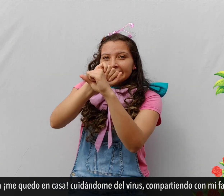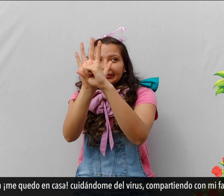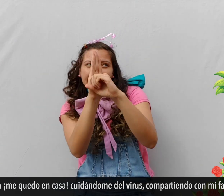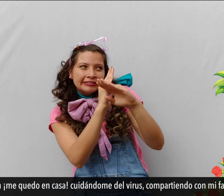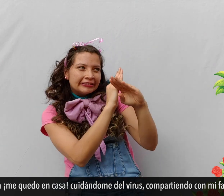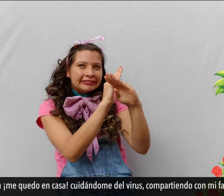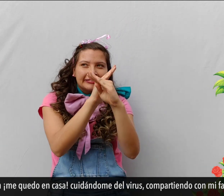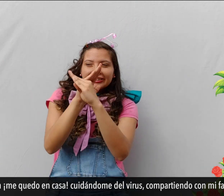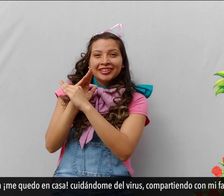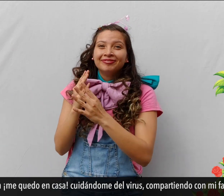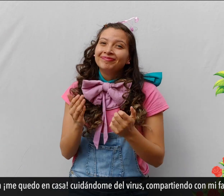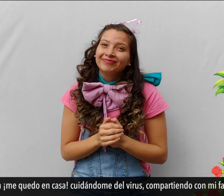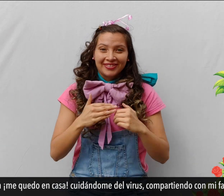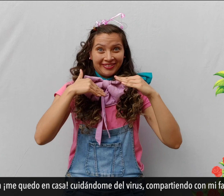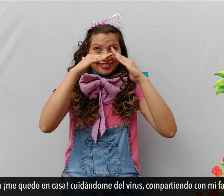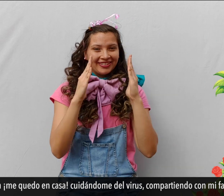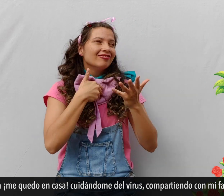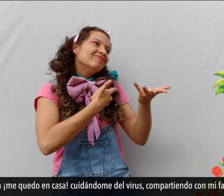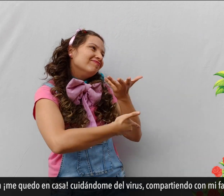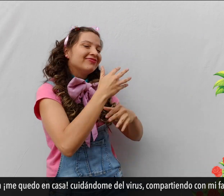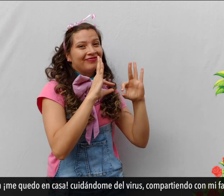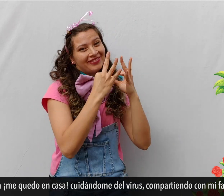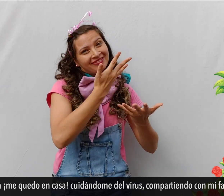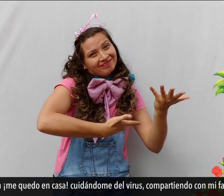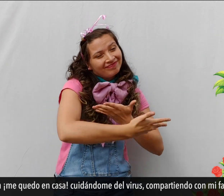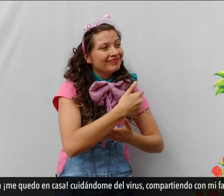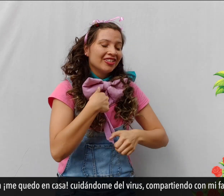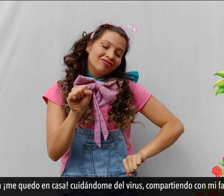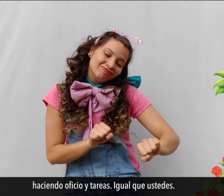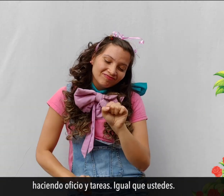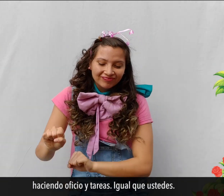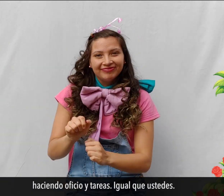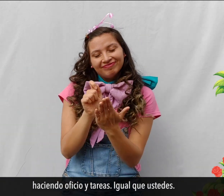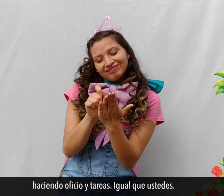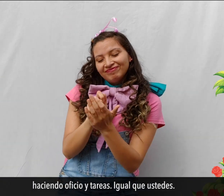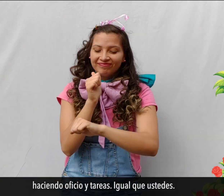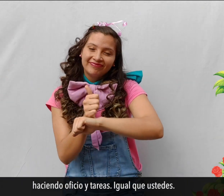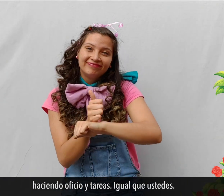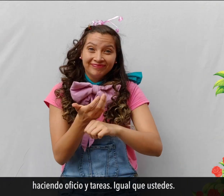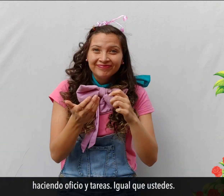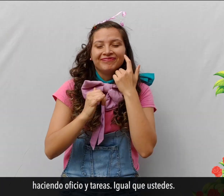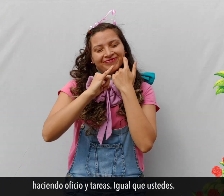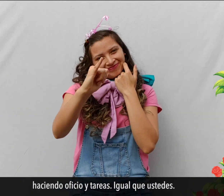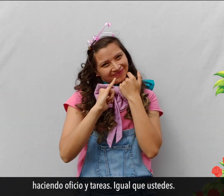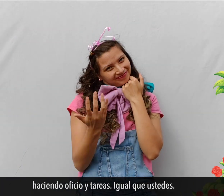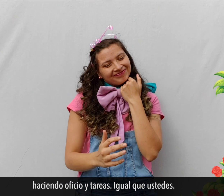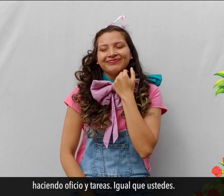cuidándome del virus, compartiendo con mi familia, haciendo oficio y tareas, igual que